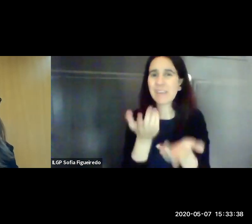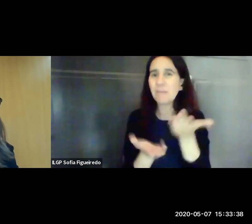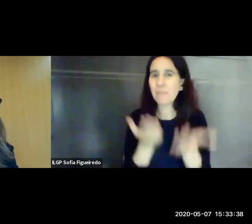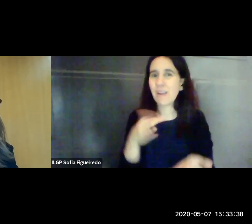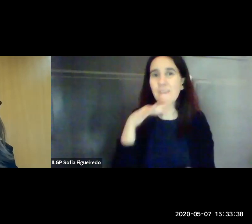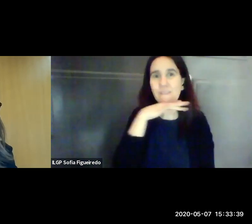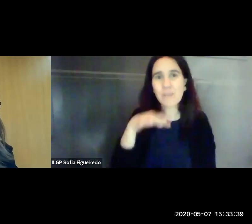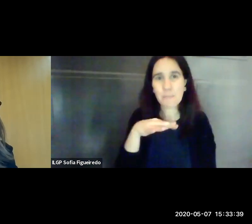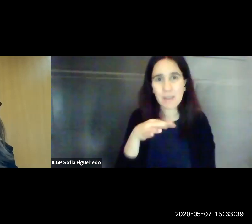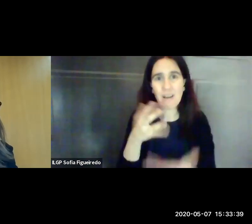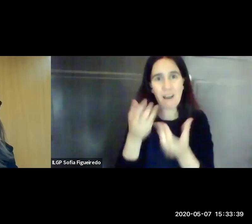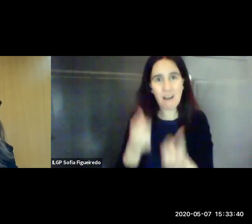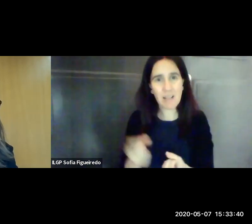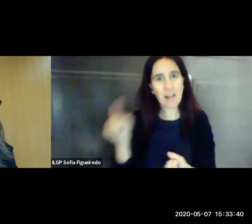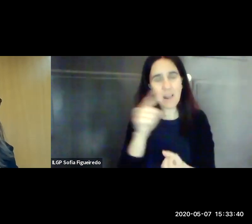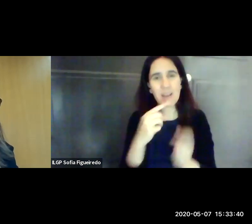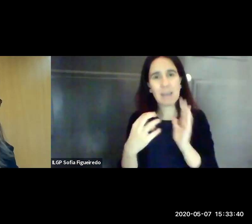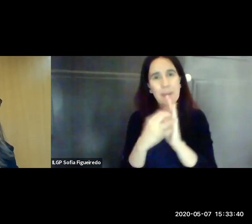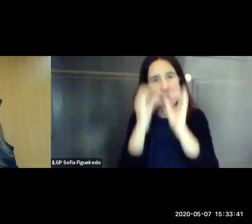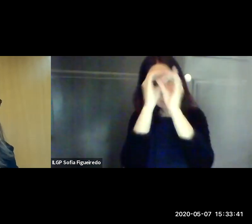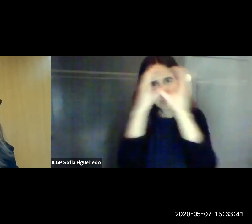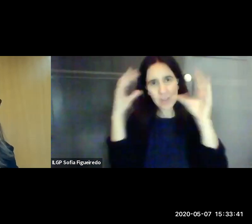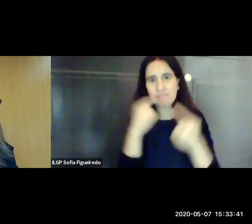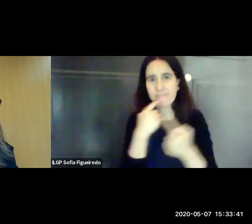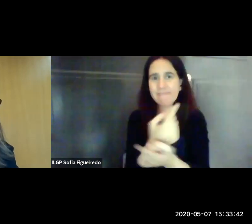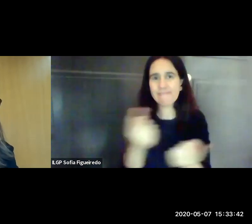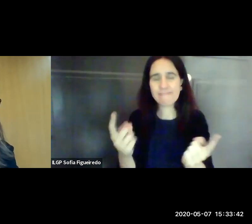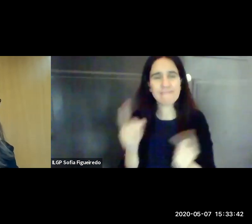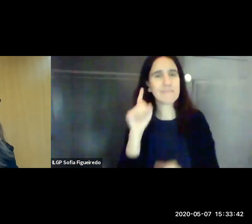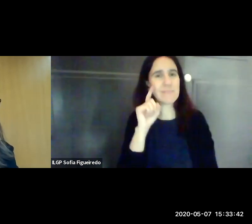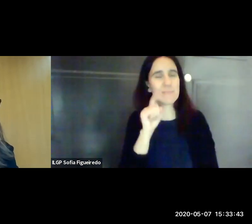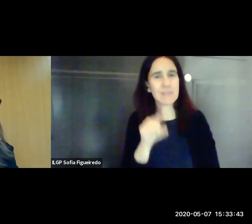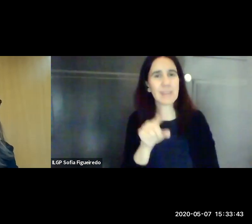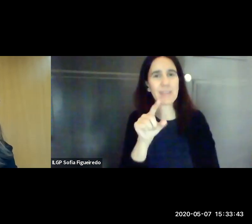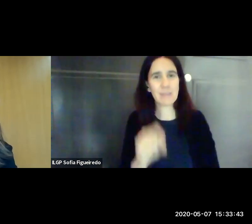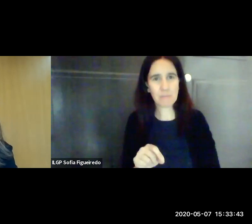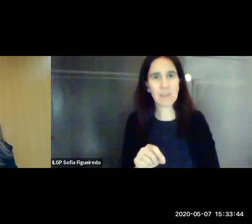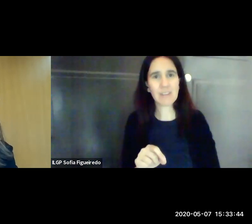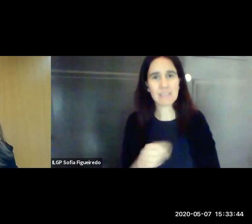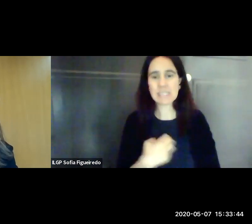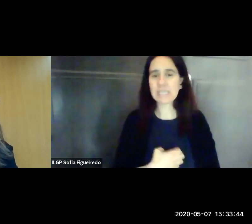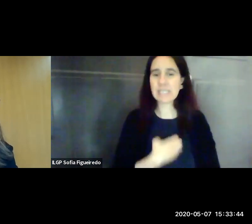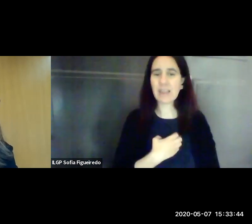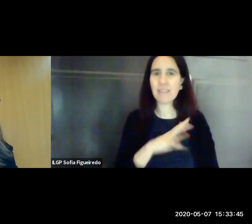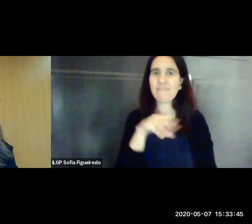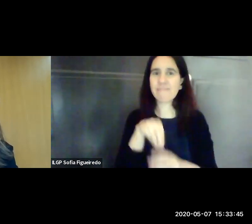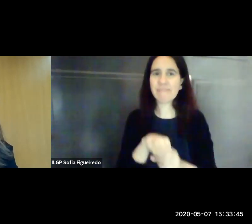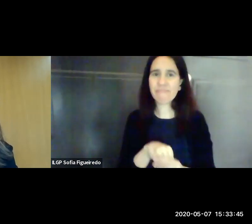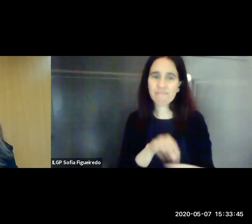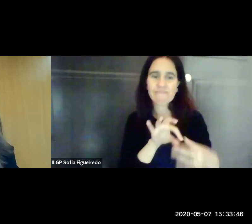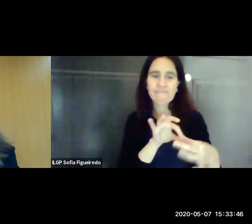família, como muitas vezes essa imagem é produzida, importa também aqui ter o sentimento de